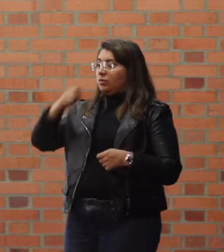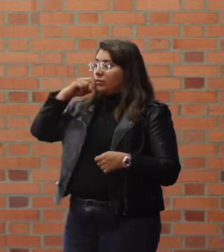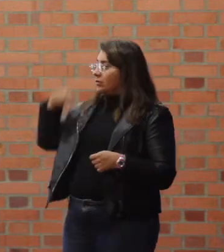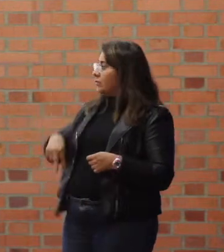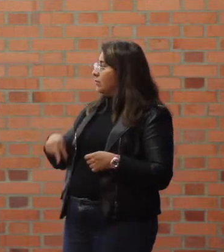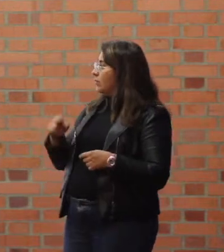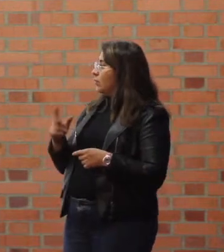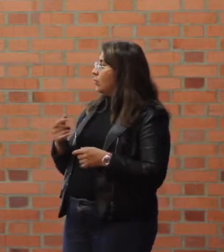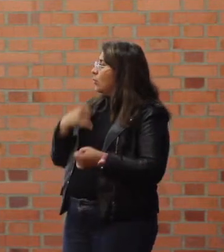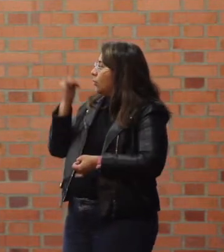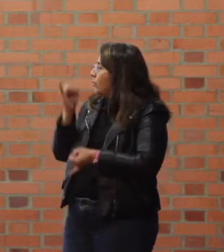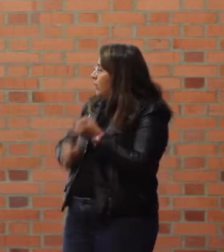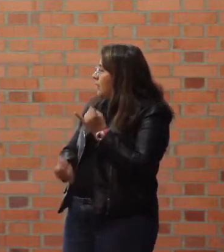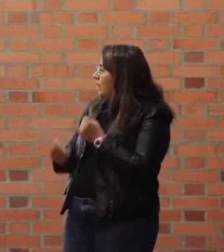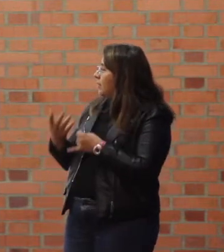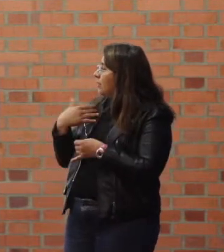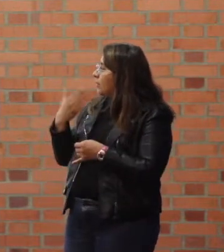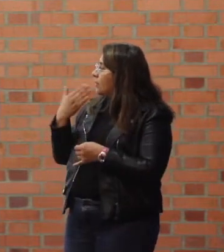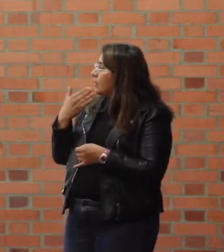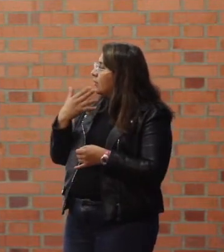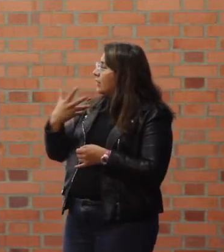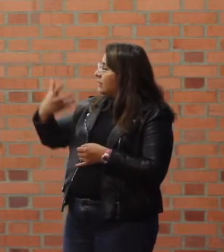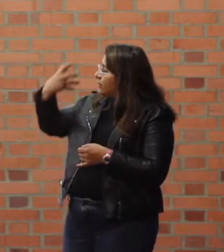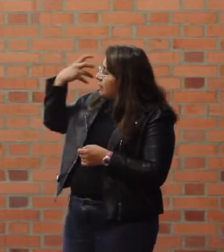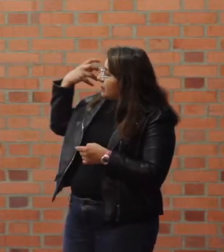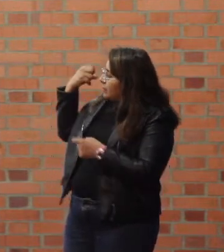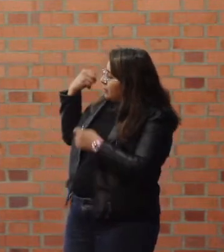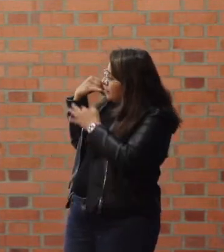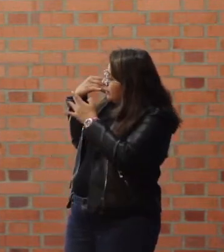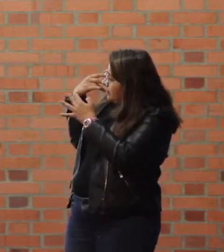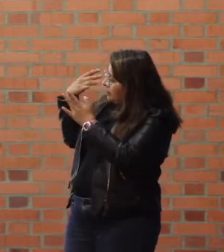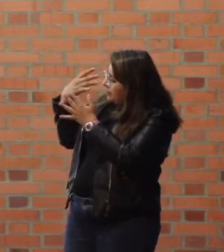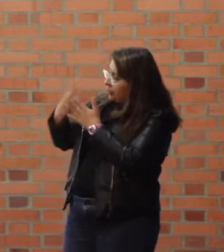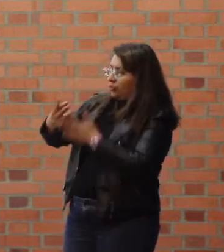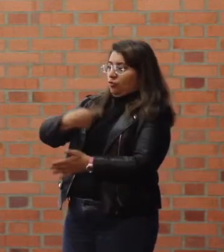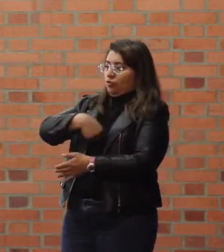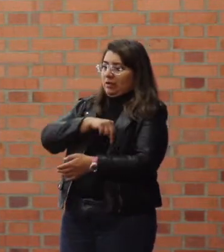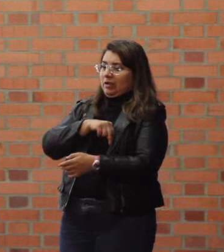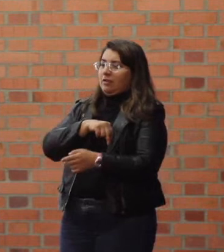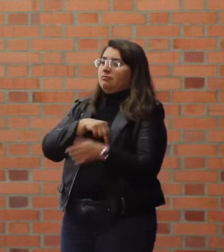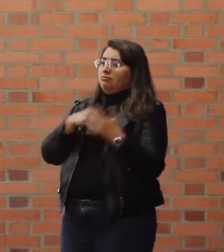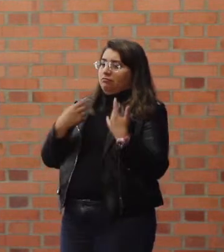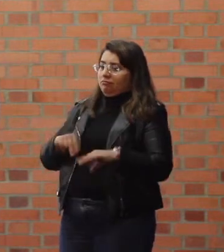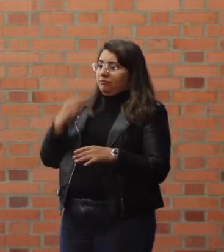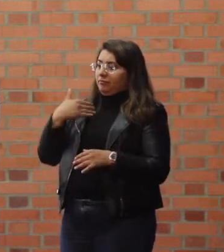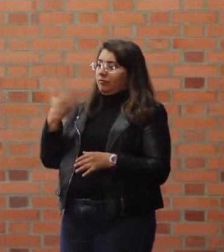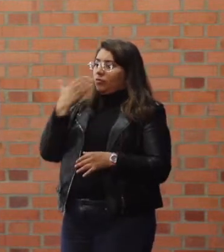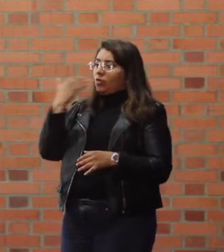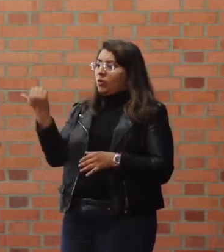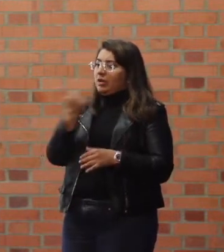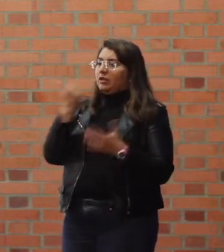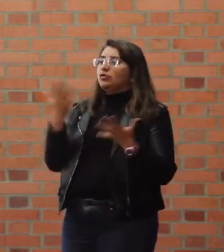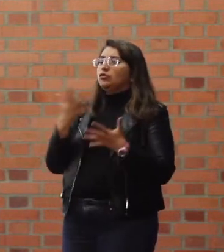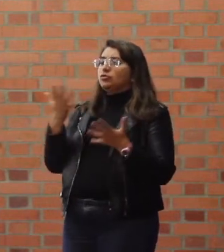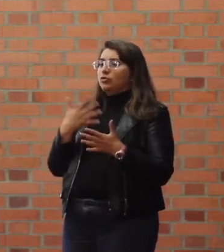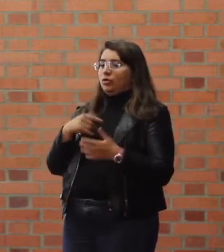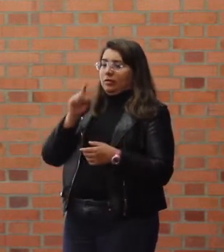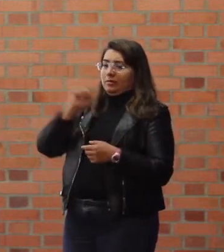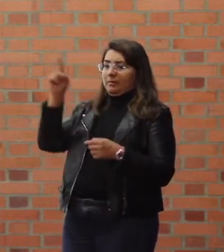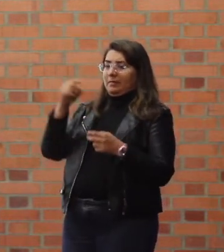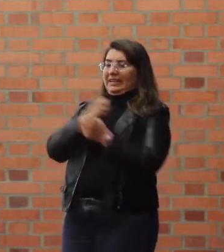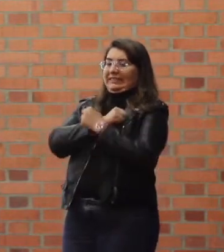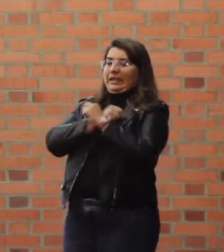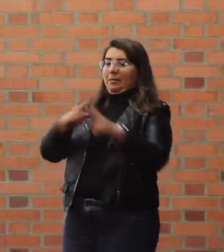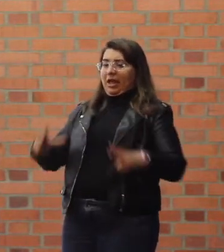edición la ganó justamente la historia de todas nosotras que es una historia sobre aborto en El Salvador que